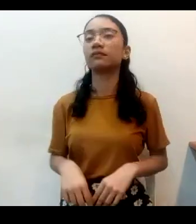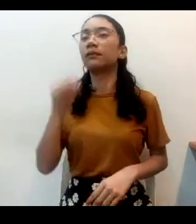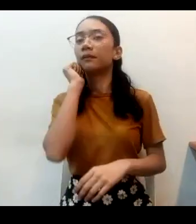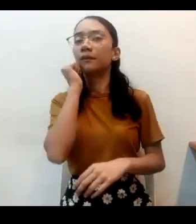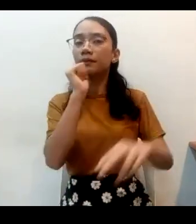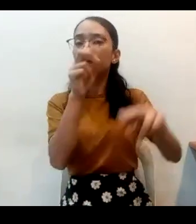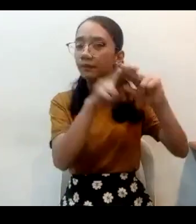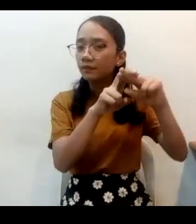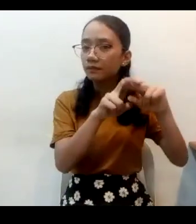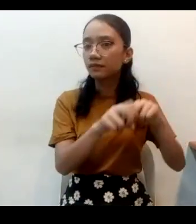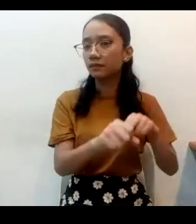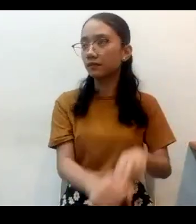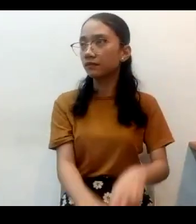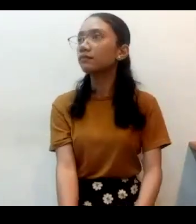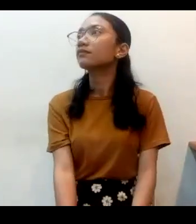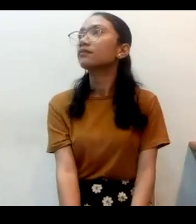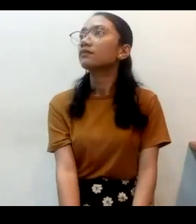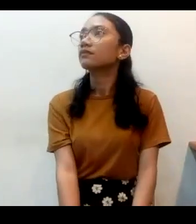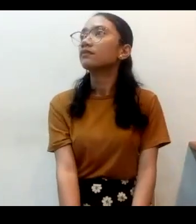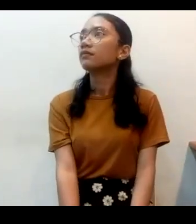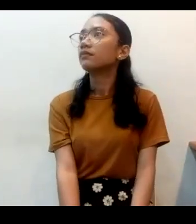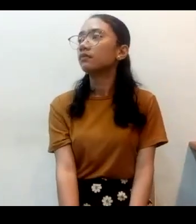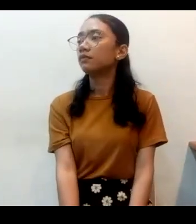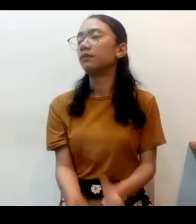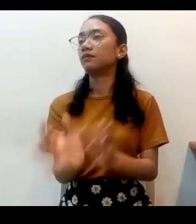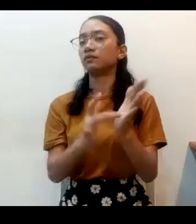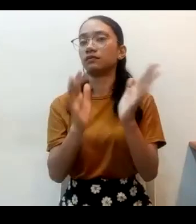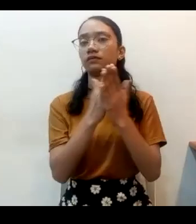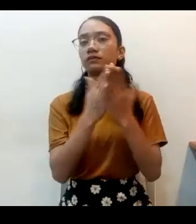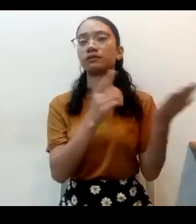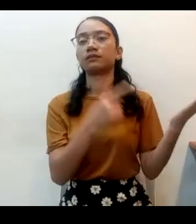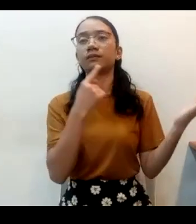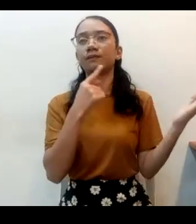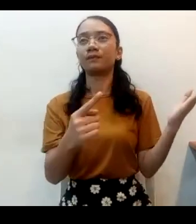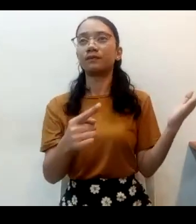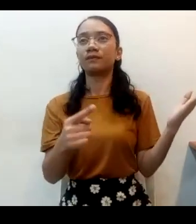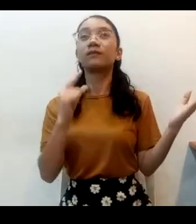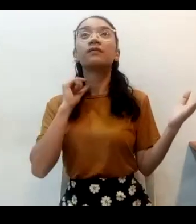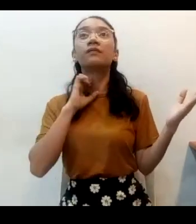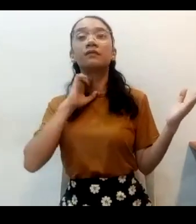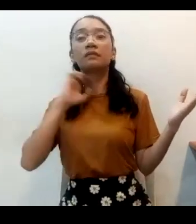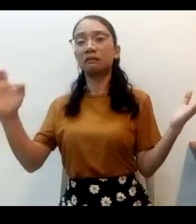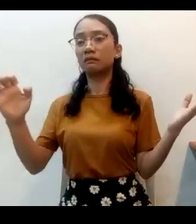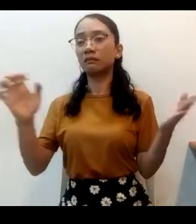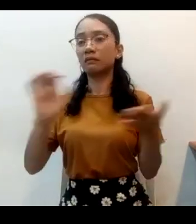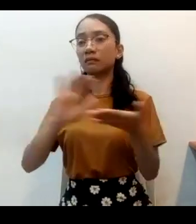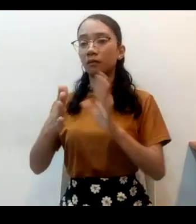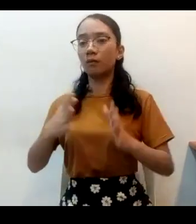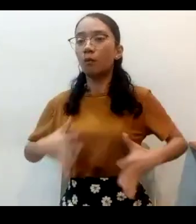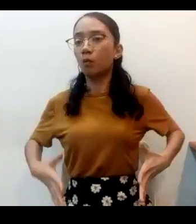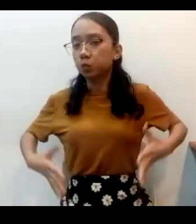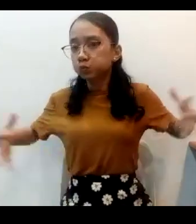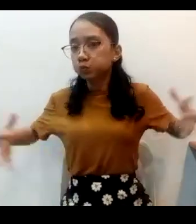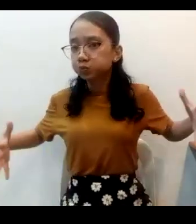lagi po siya umuupo doon. That's why the Bible says his body is getting fat. Kaya nga po sinasabi na yung kanyang katawan